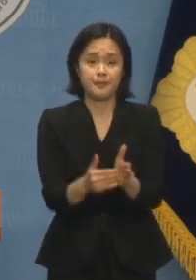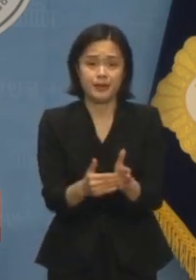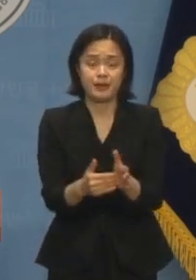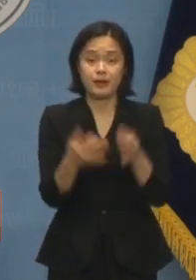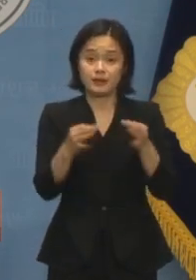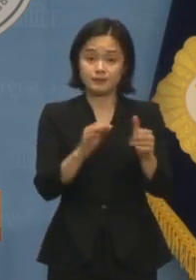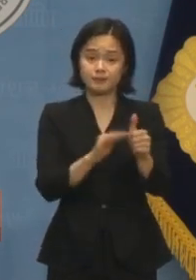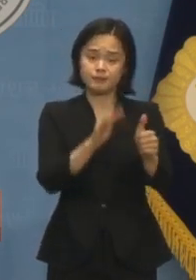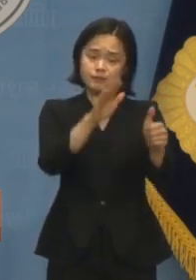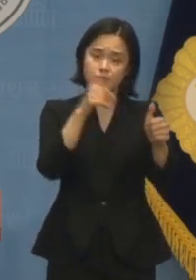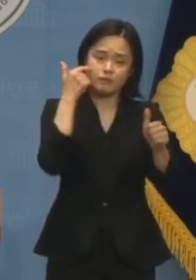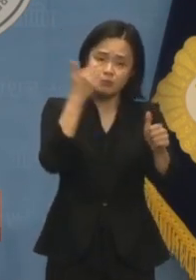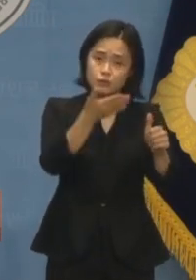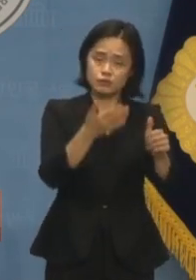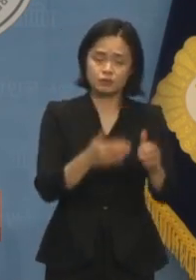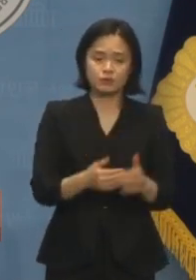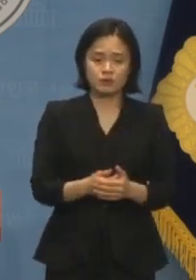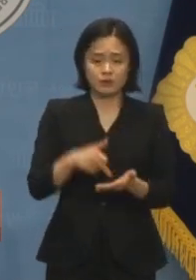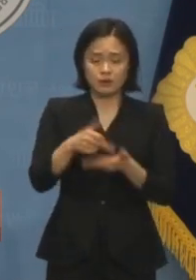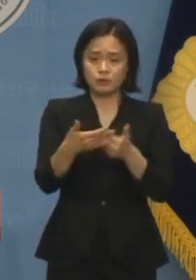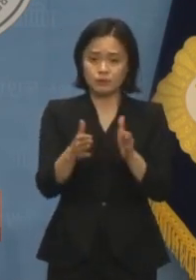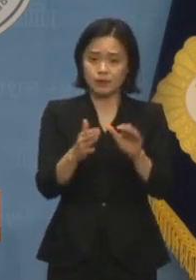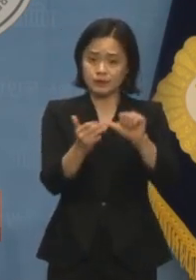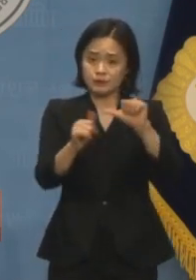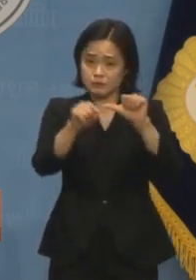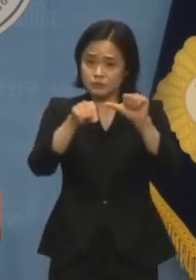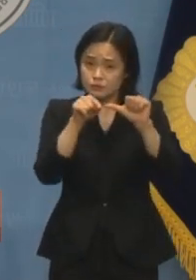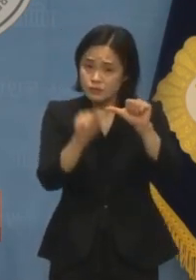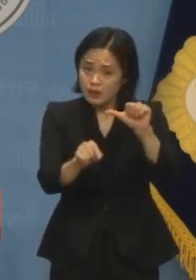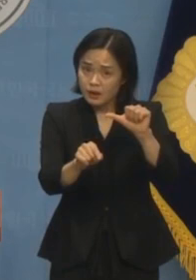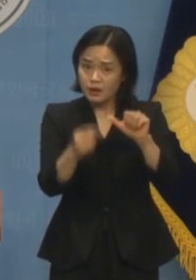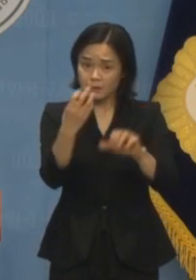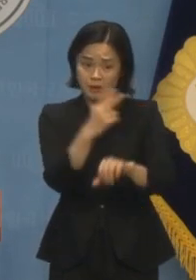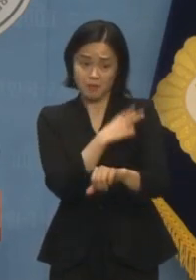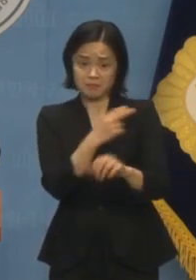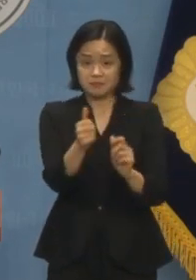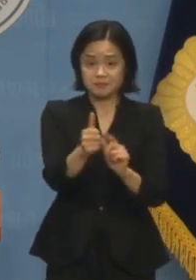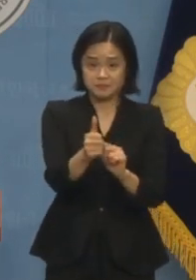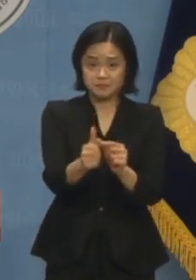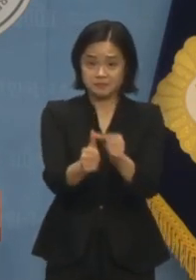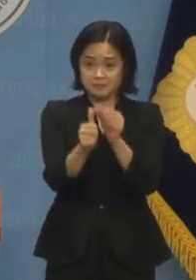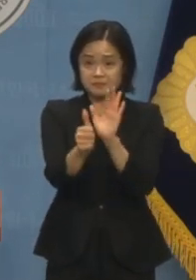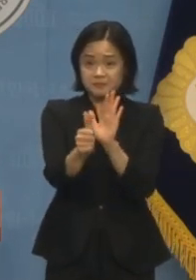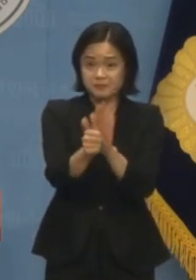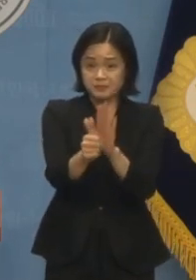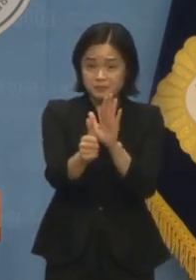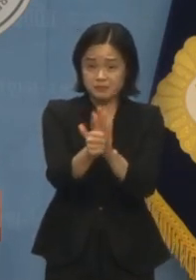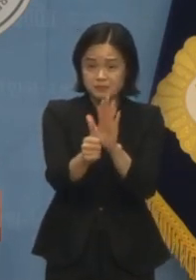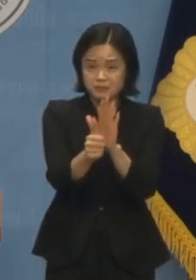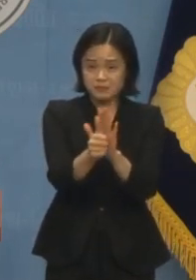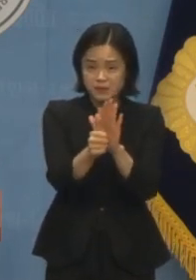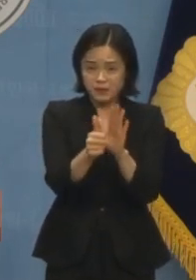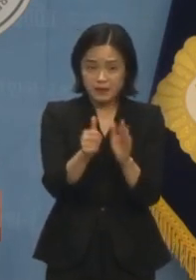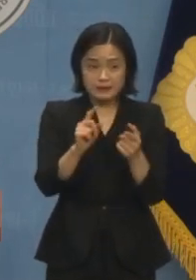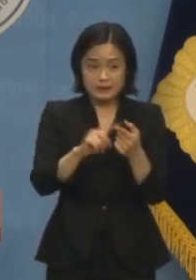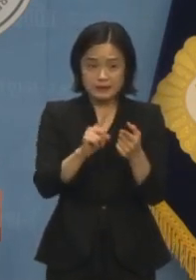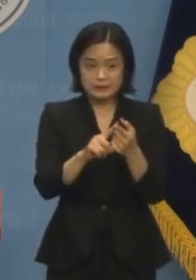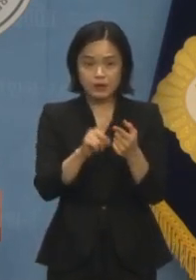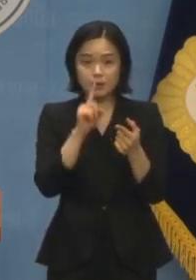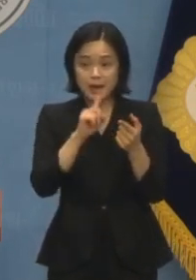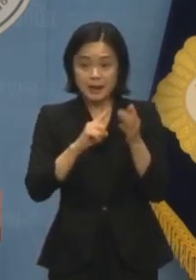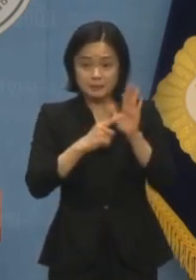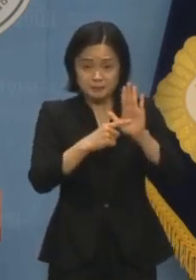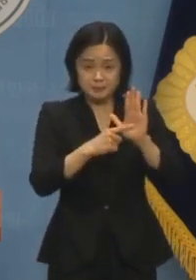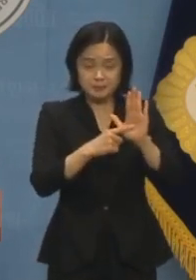해병대 단톡방 참여자 5명 중 구명 로비 의혹을 제기한 사람은 김기현 변호사 혼자뿐입니다. 한 달